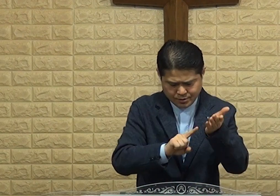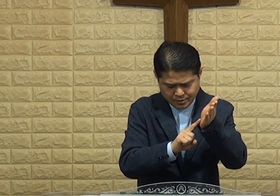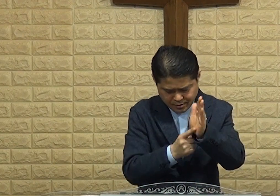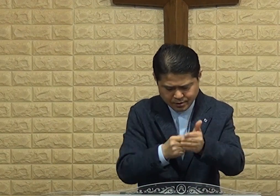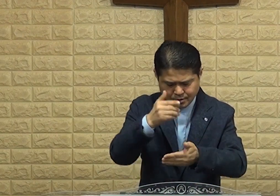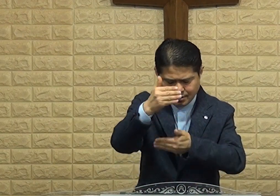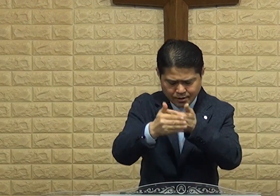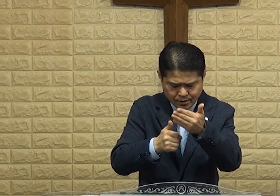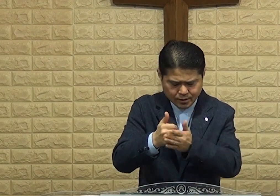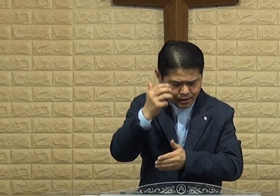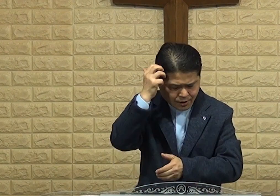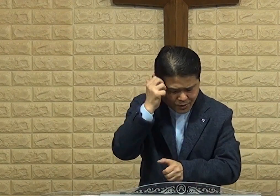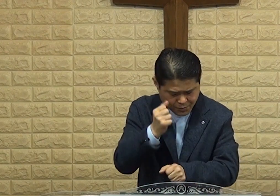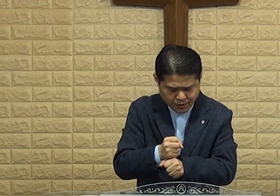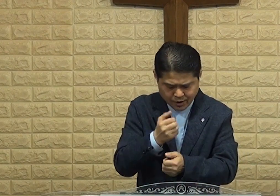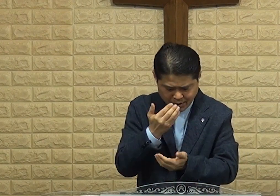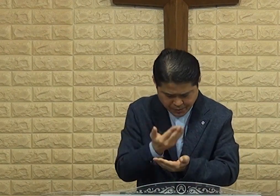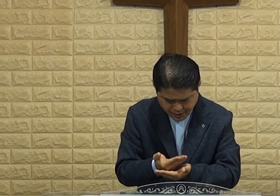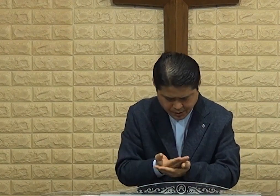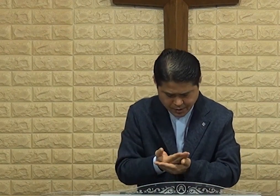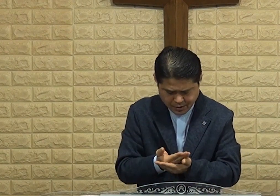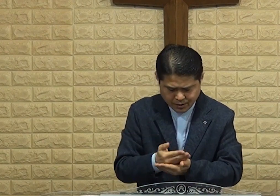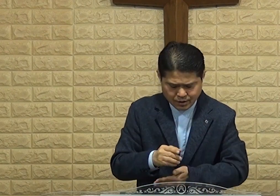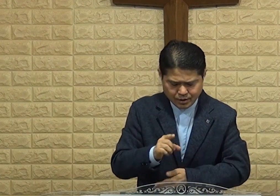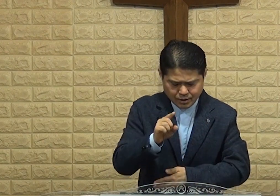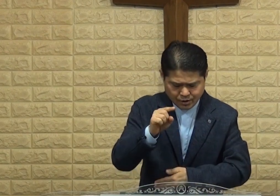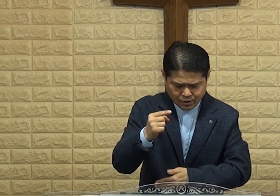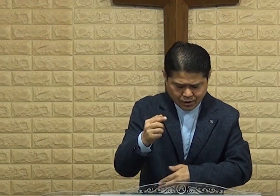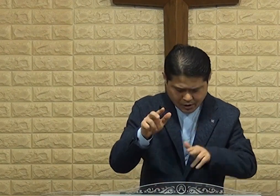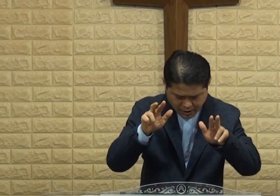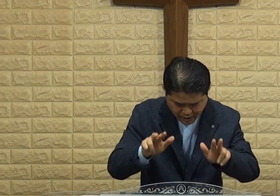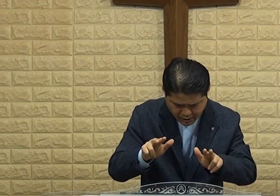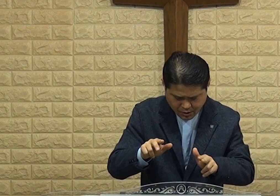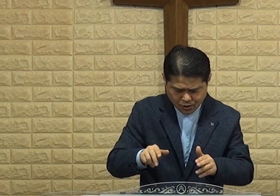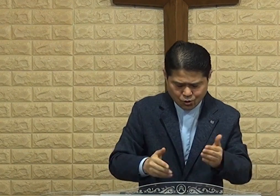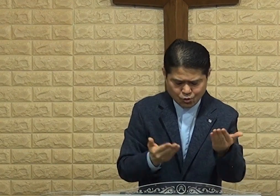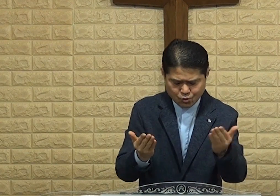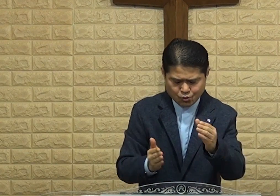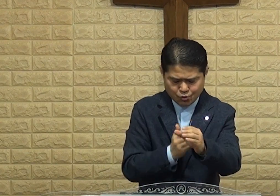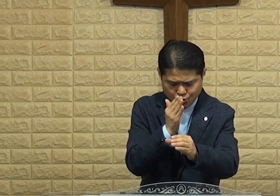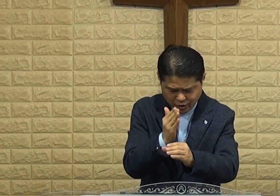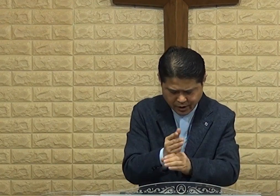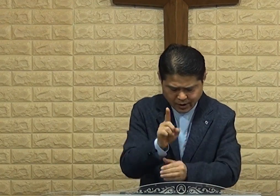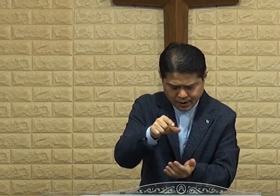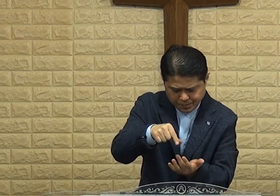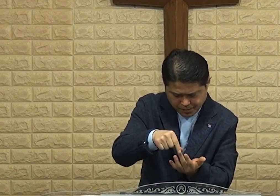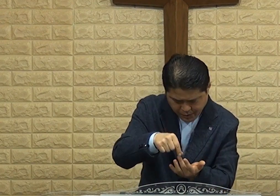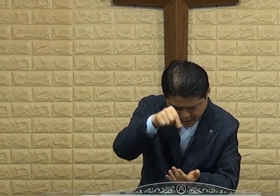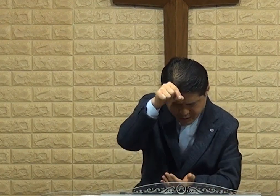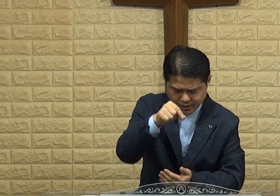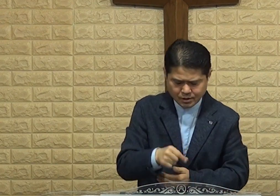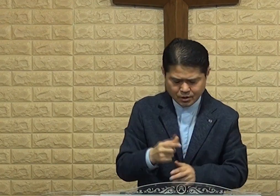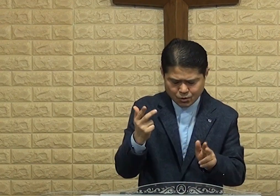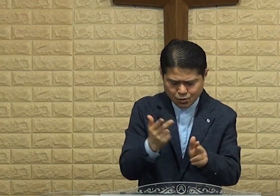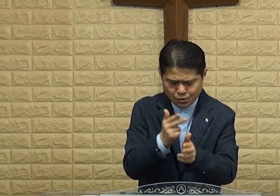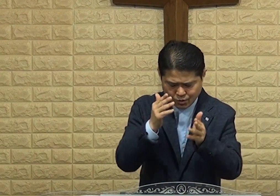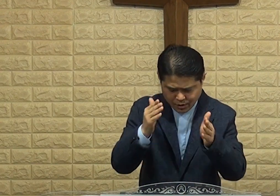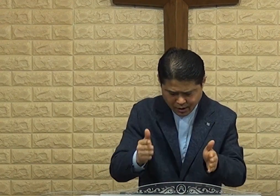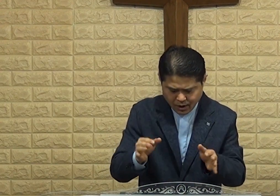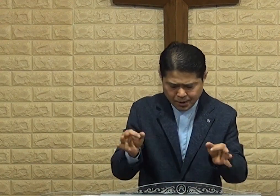우리가 참 본보기로 보여줄 수 있게 하여 주옵소서. 지금 우리가 일하는 가운데 아버지께서